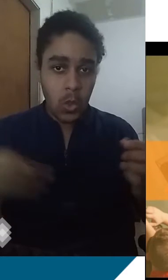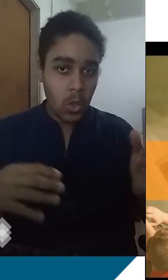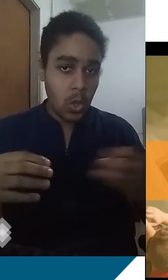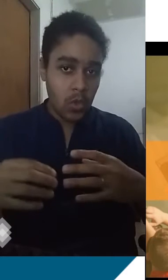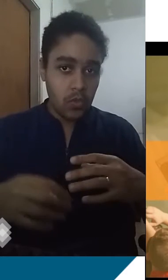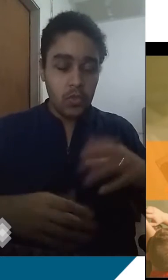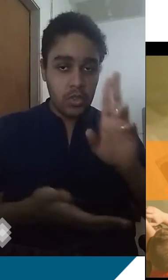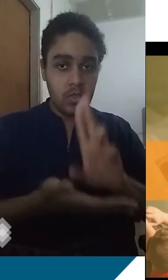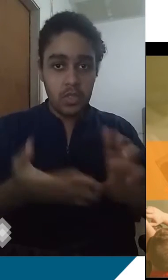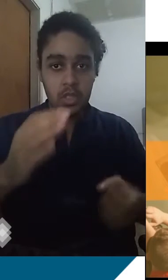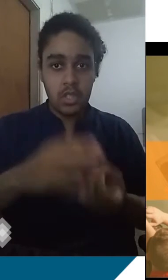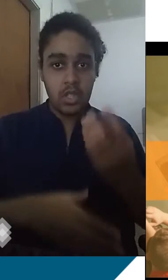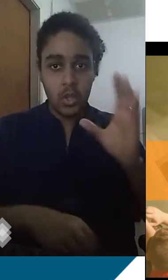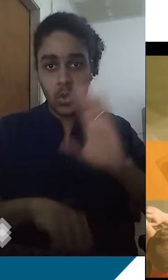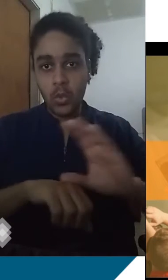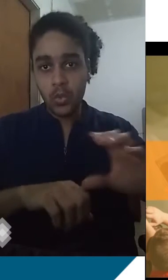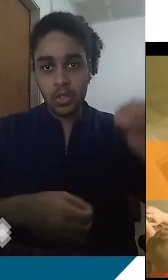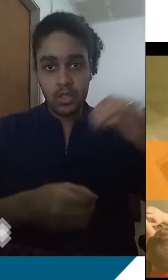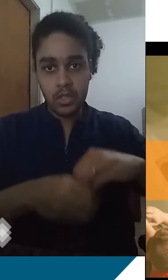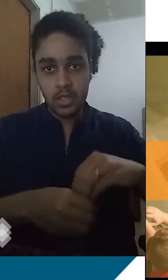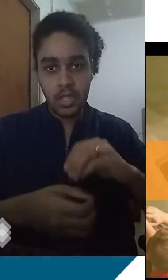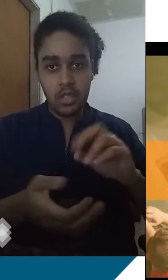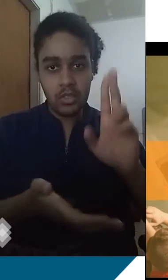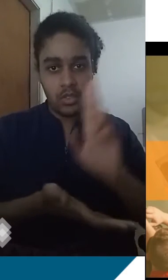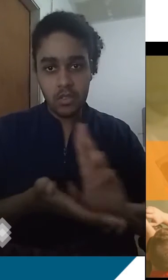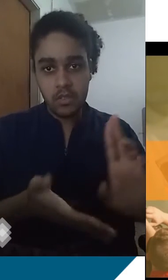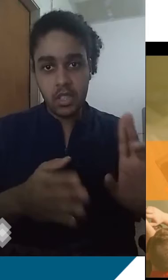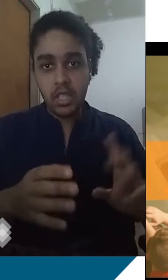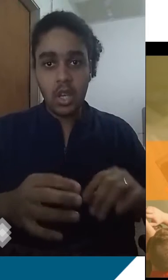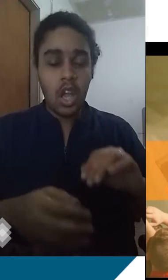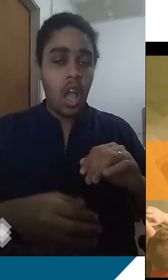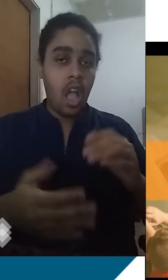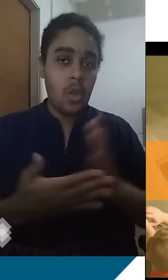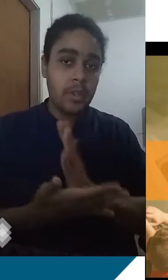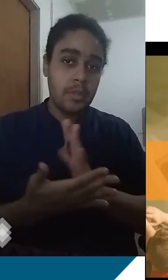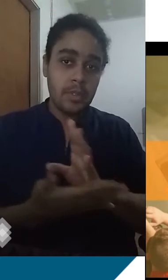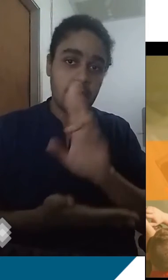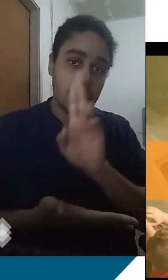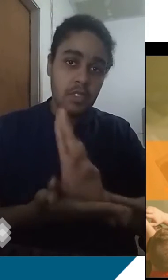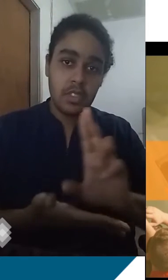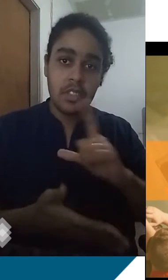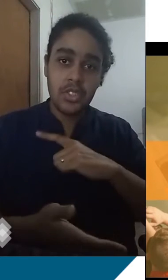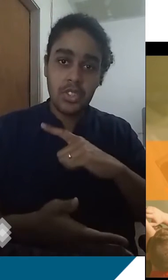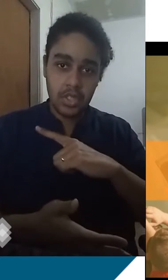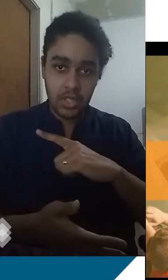universidades foram criadas, novos cursos dentro de universidades que já existiam também foram criados, universidades